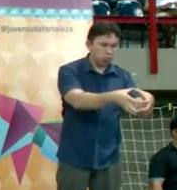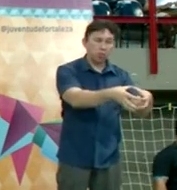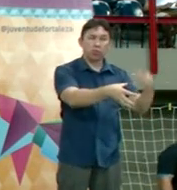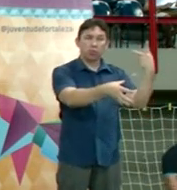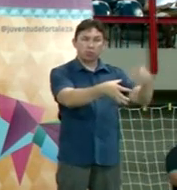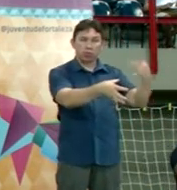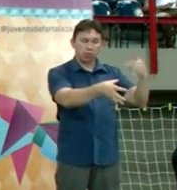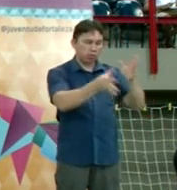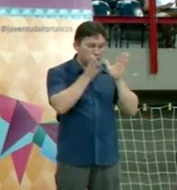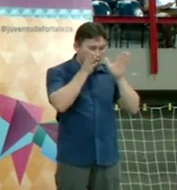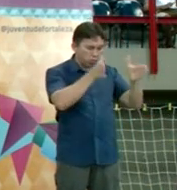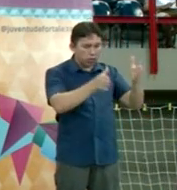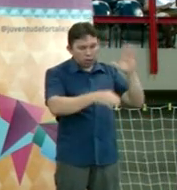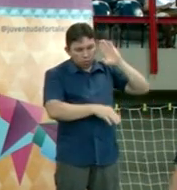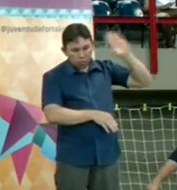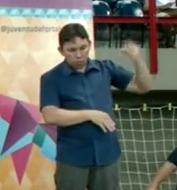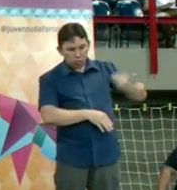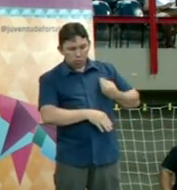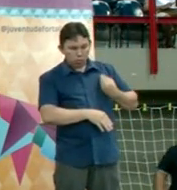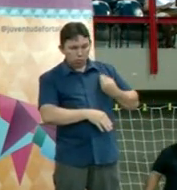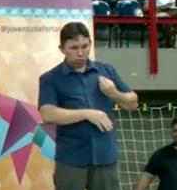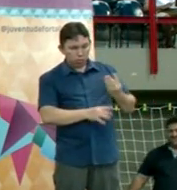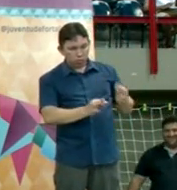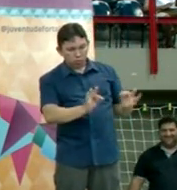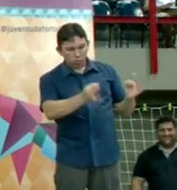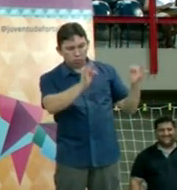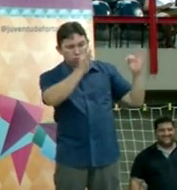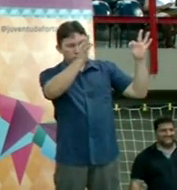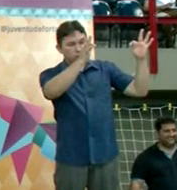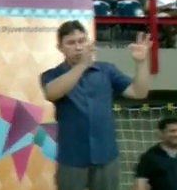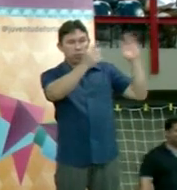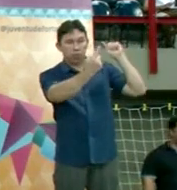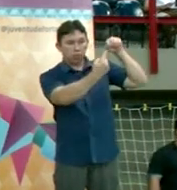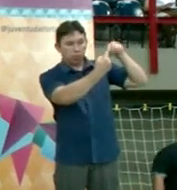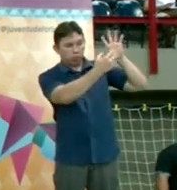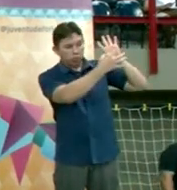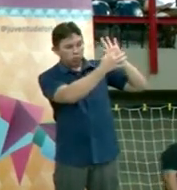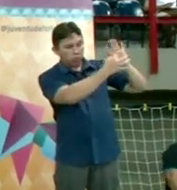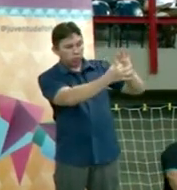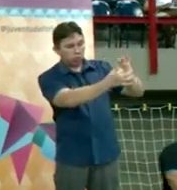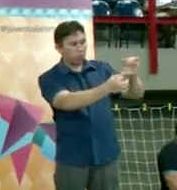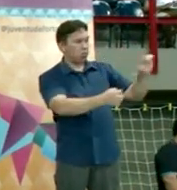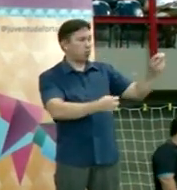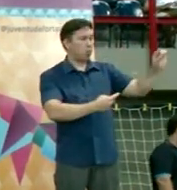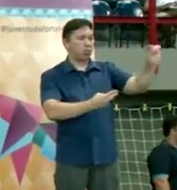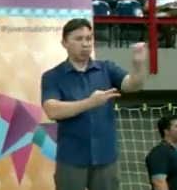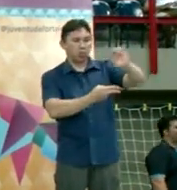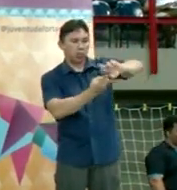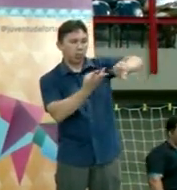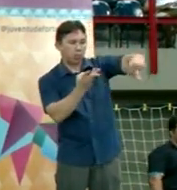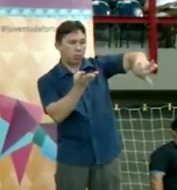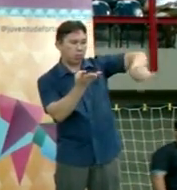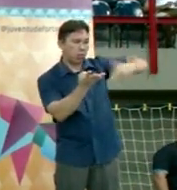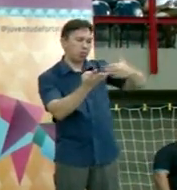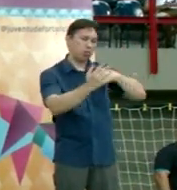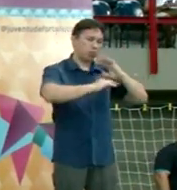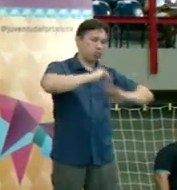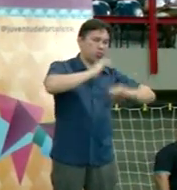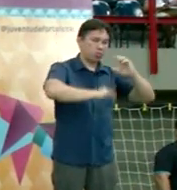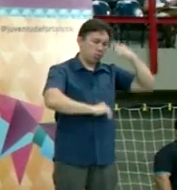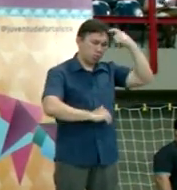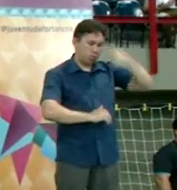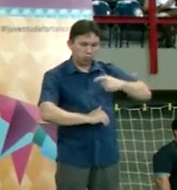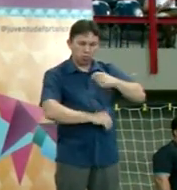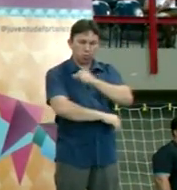tecnologias, centrado principalmente na tecnologia, porque a ideia é contextualizar os conteúdos, testar as habilidades